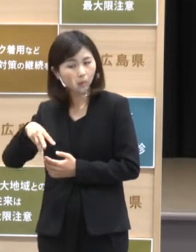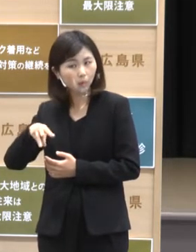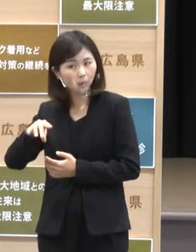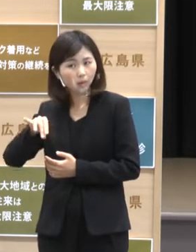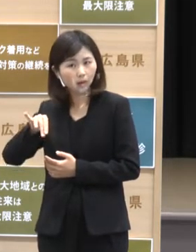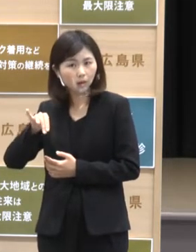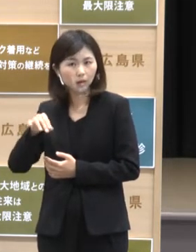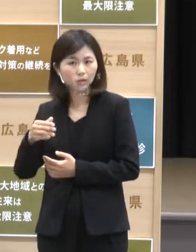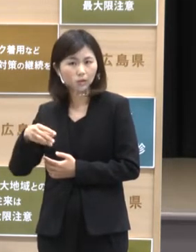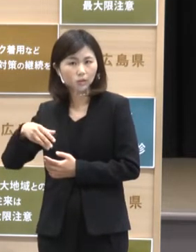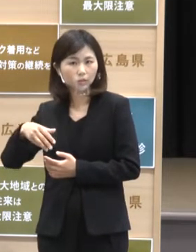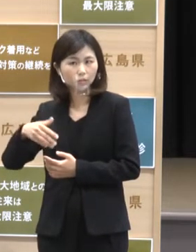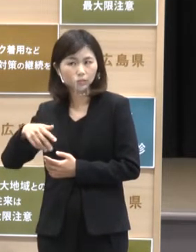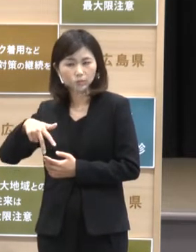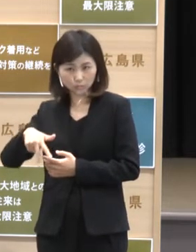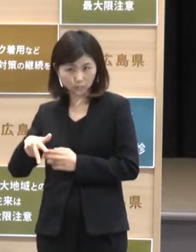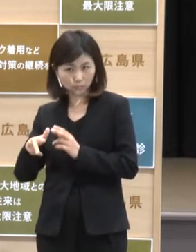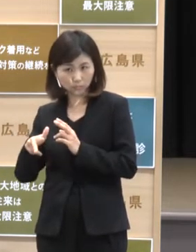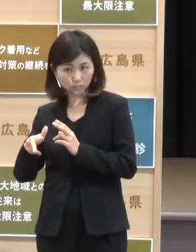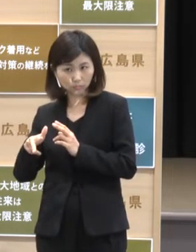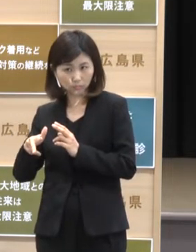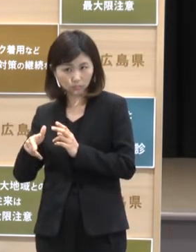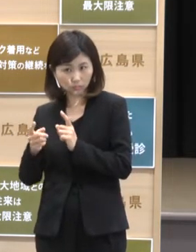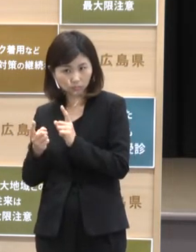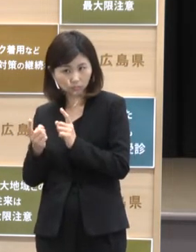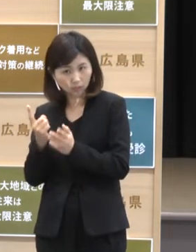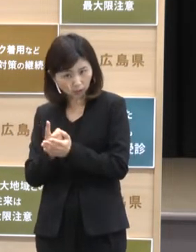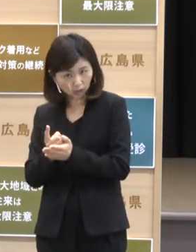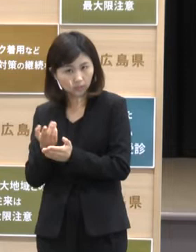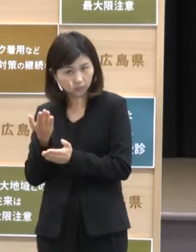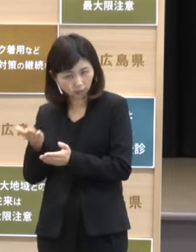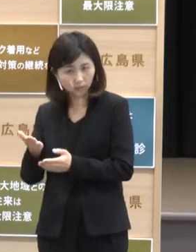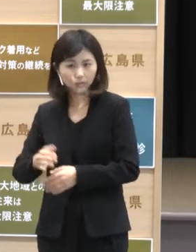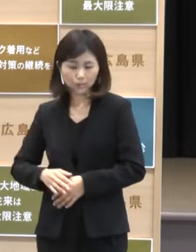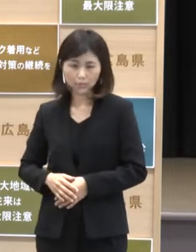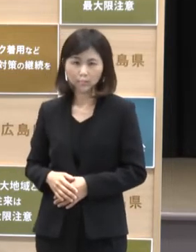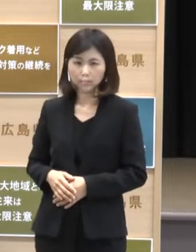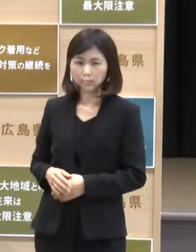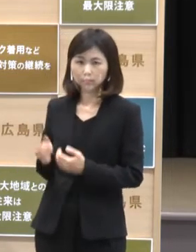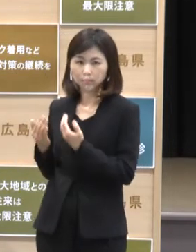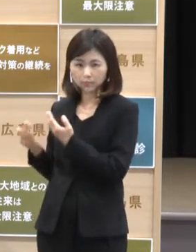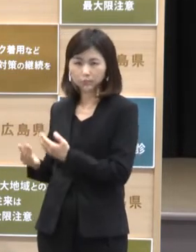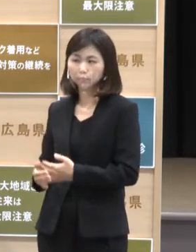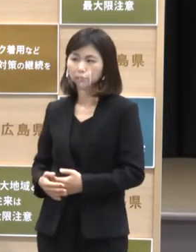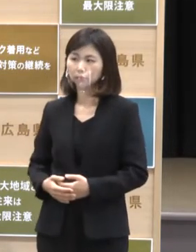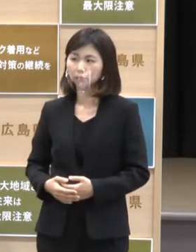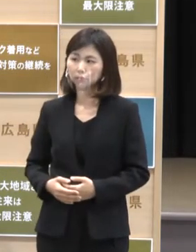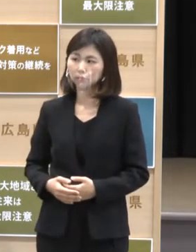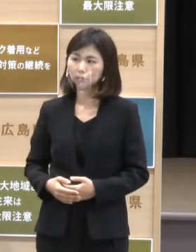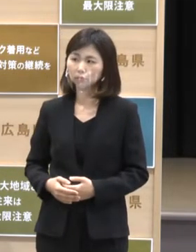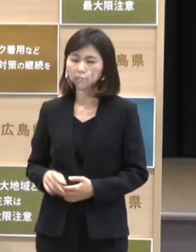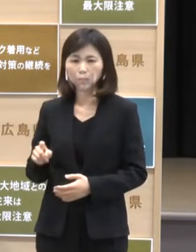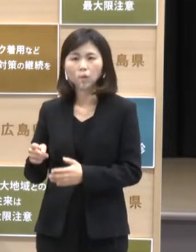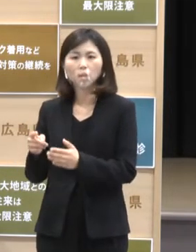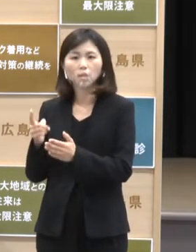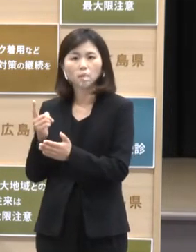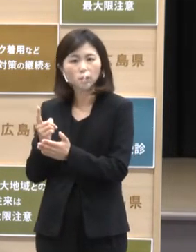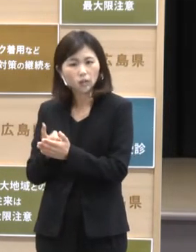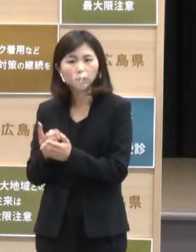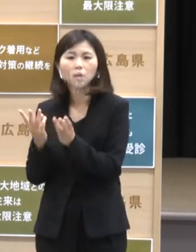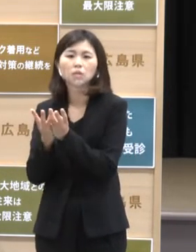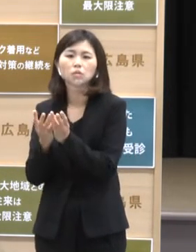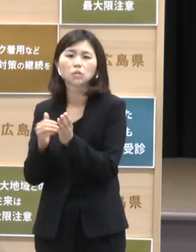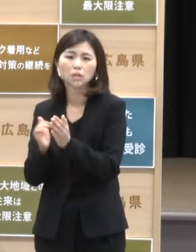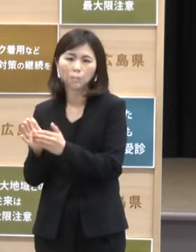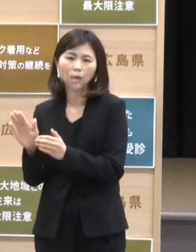多分これに関してはまだあの数にも他のやものよりもちょっと制限もあると思うんですけども、この、まあ、これが出てきたことによって、まあ、